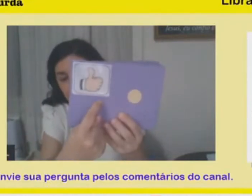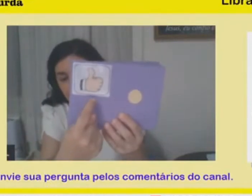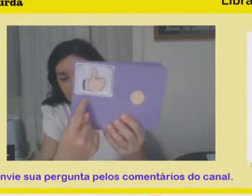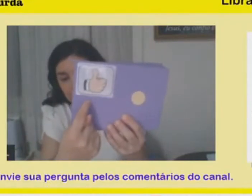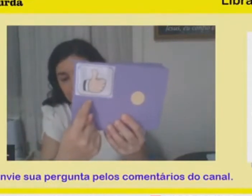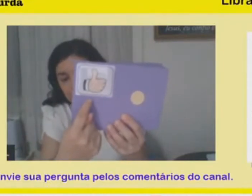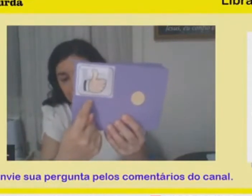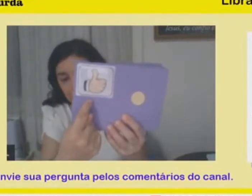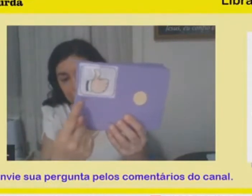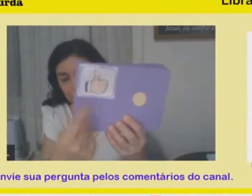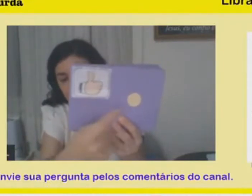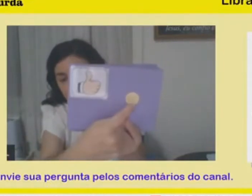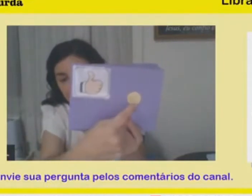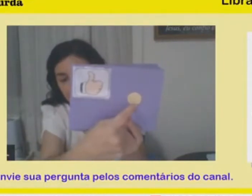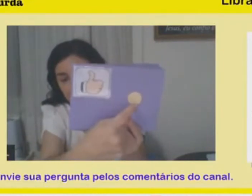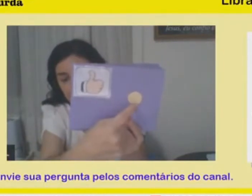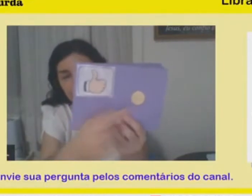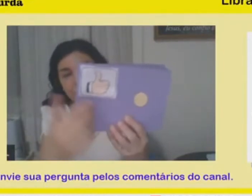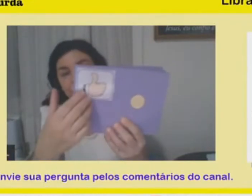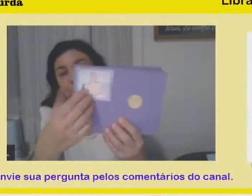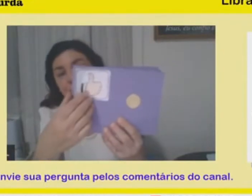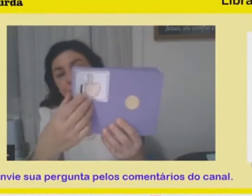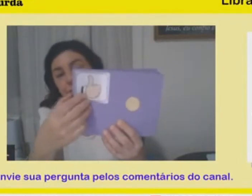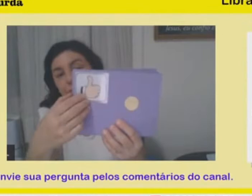Olha só, 1,